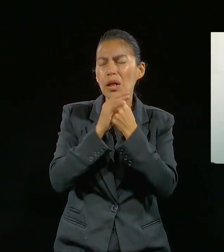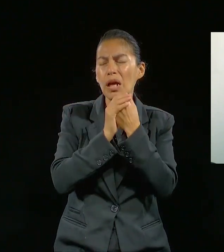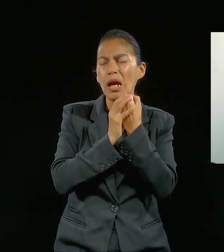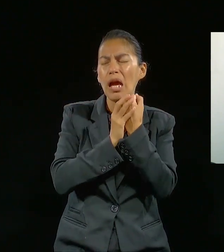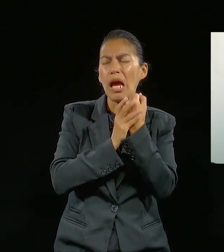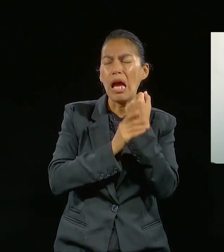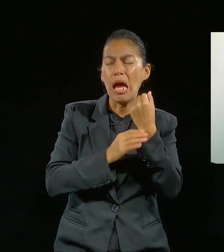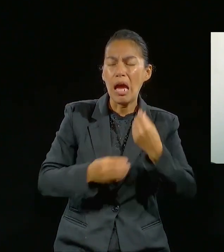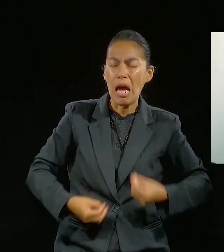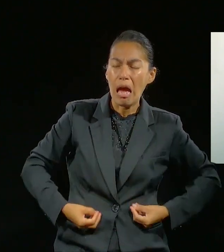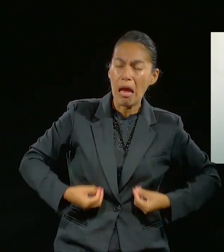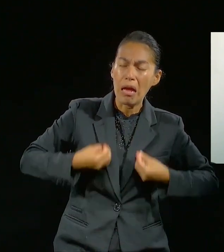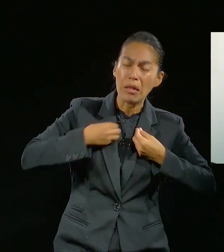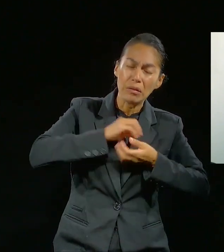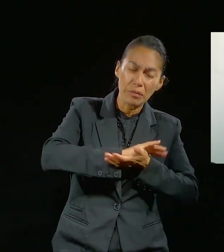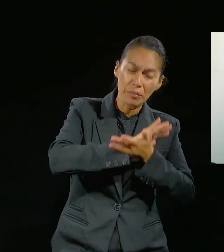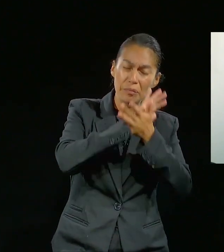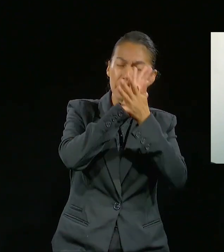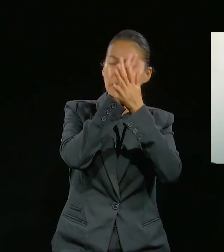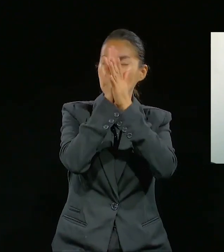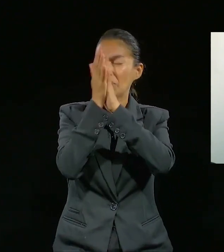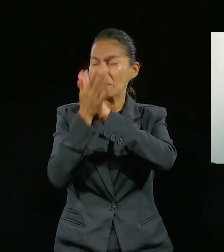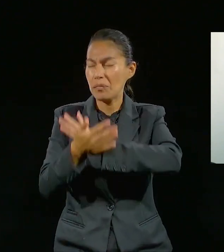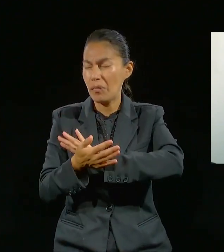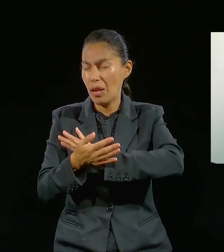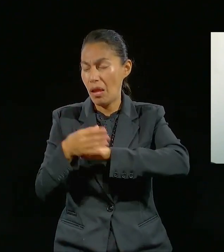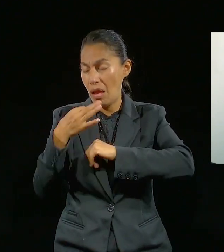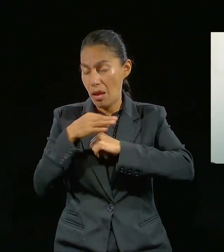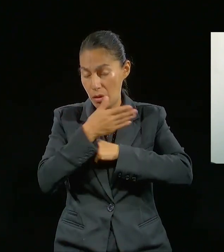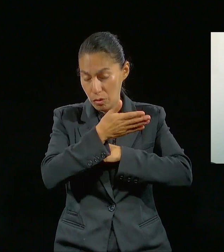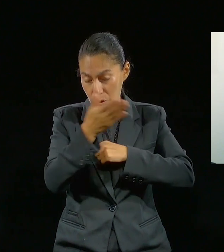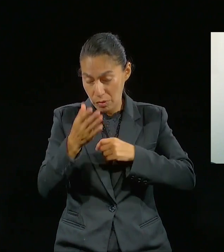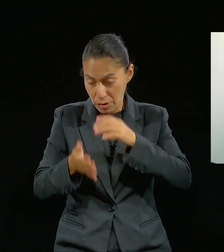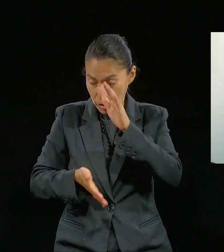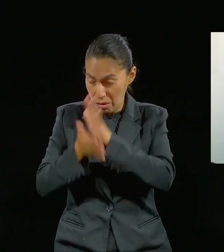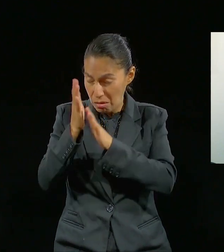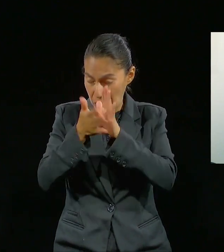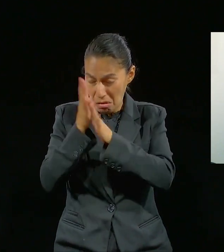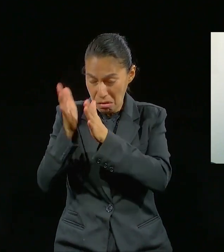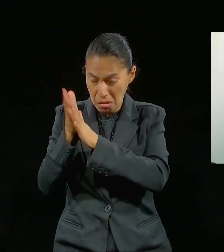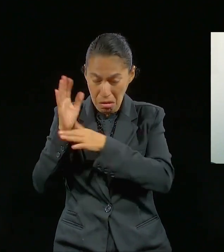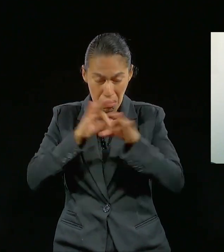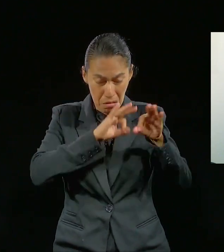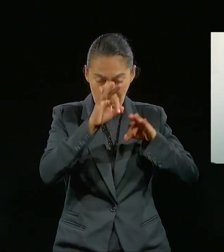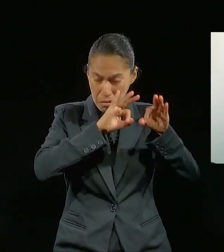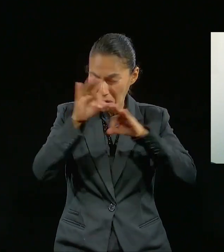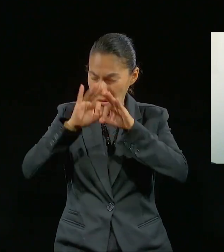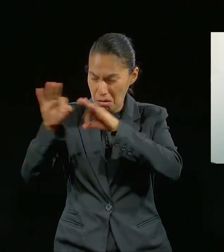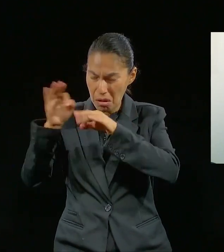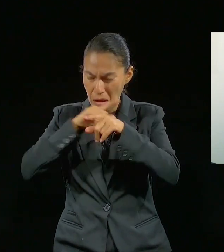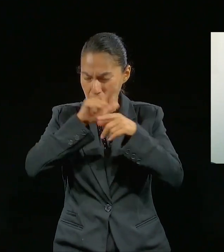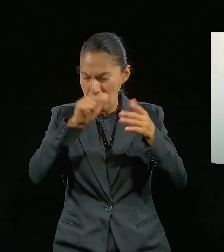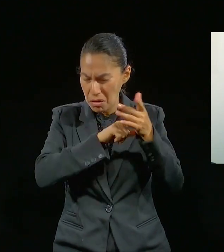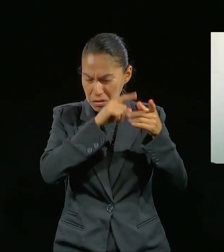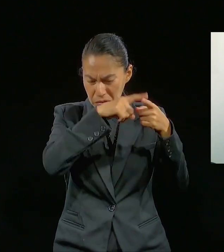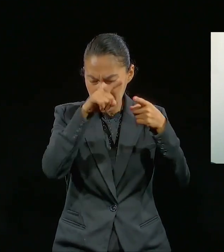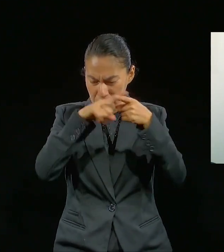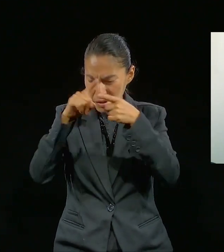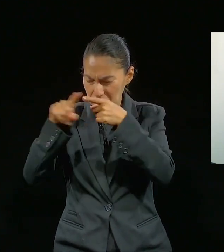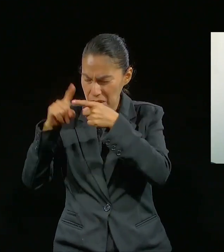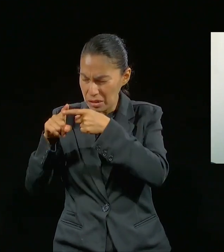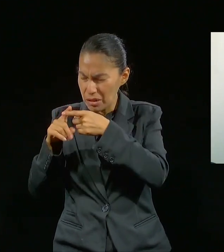sean transformadas. Y que ellos, Señor, al salir a los campos, sean una luz, sean